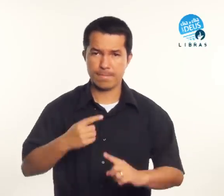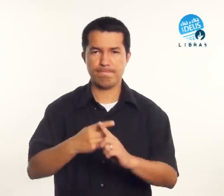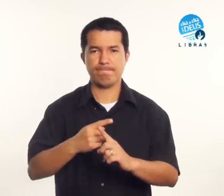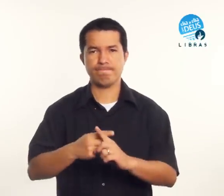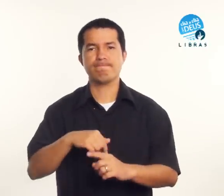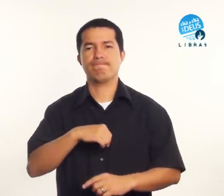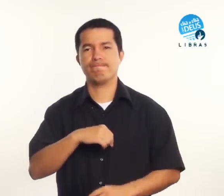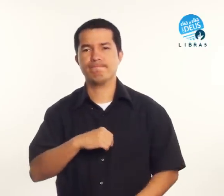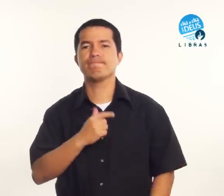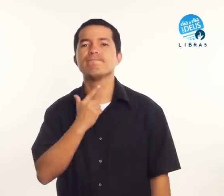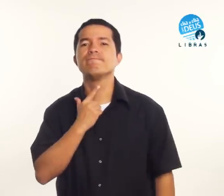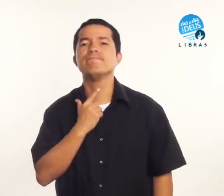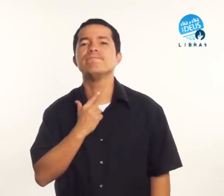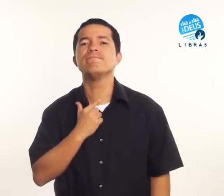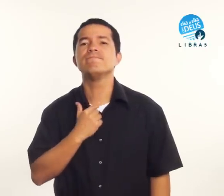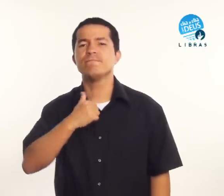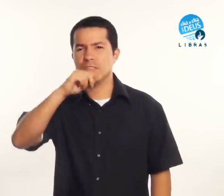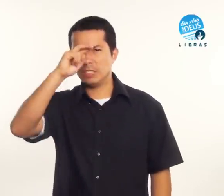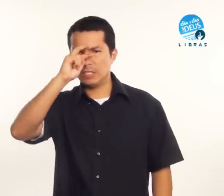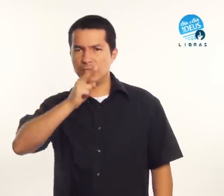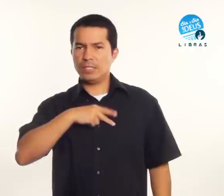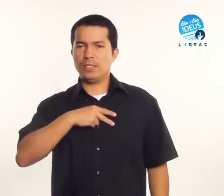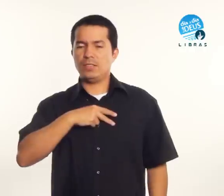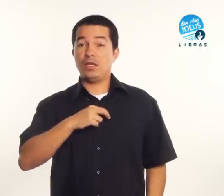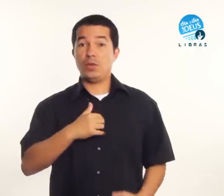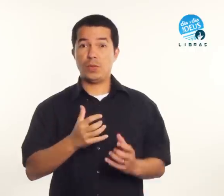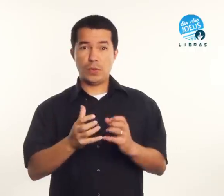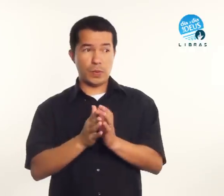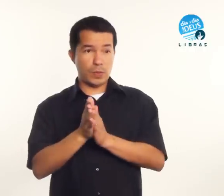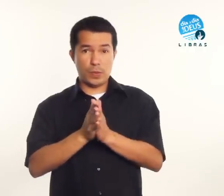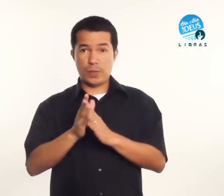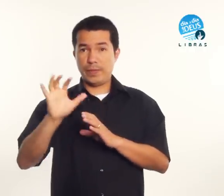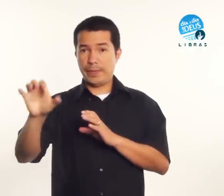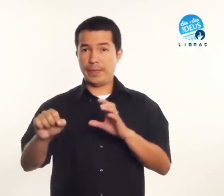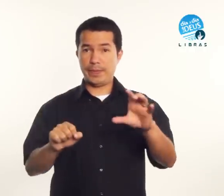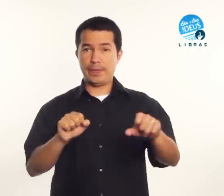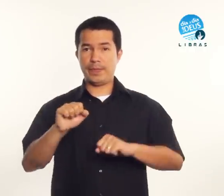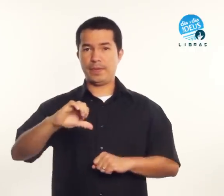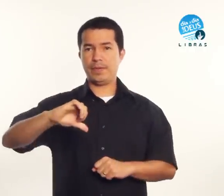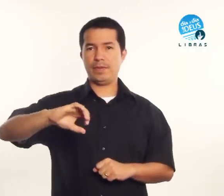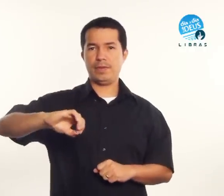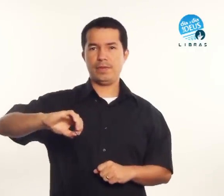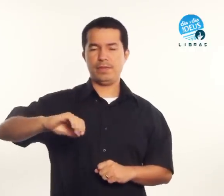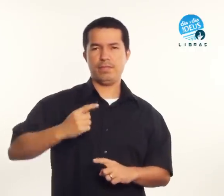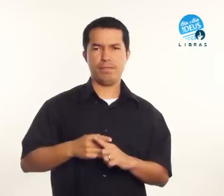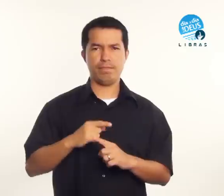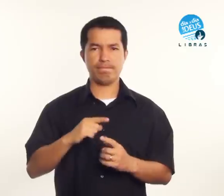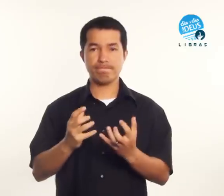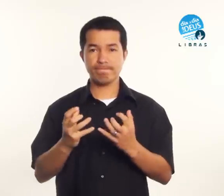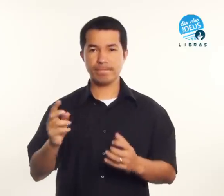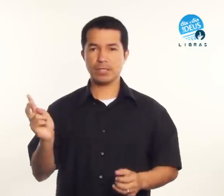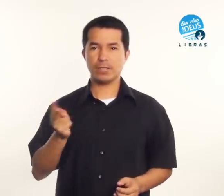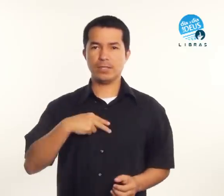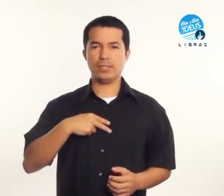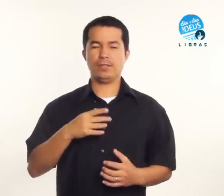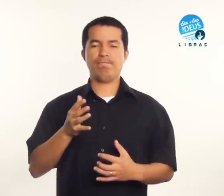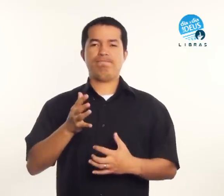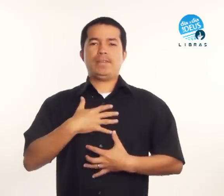Porque ele estava querendo ser vigarista primeiro. O sentimento de posse estava falando mais